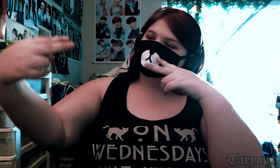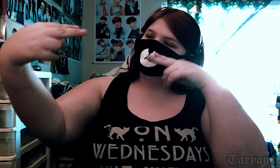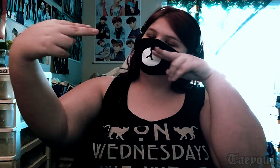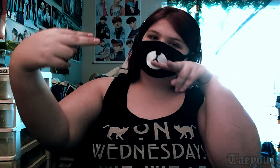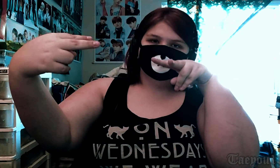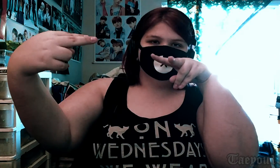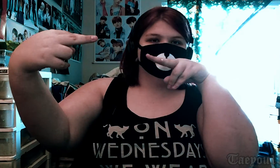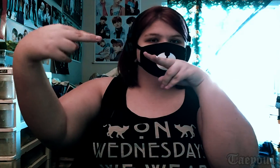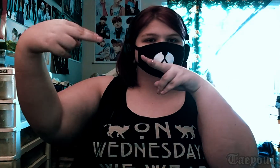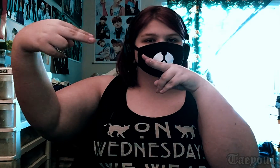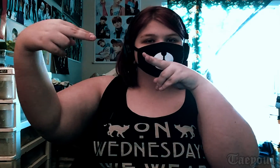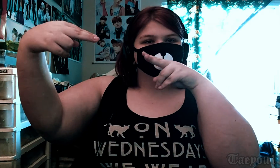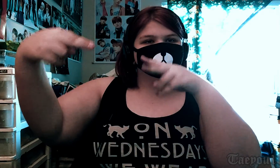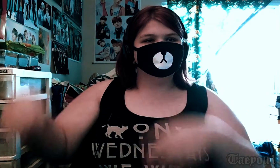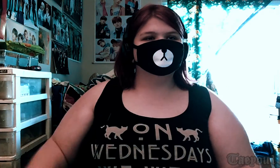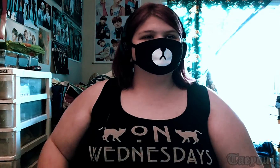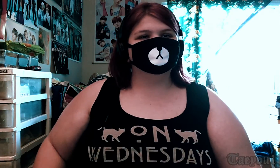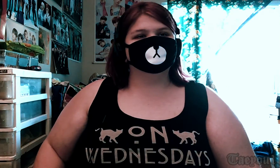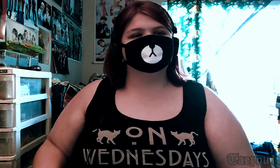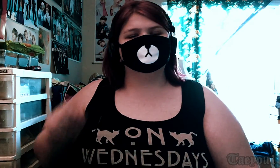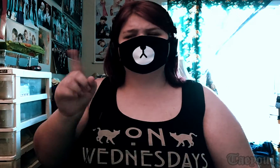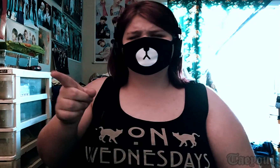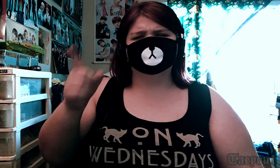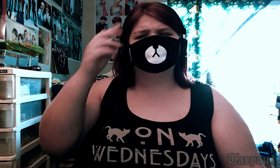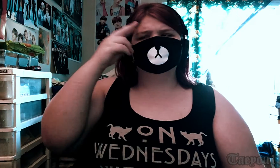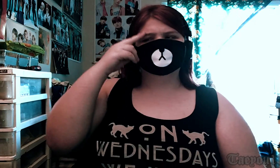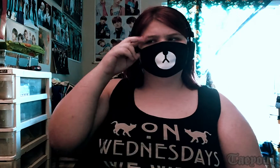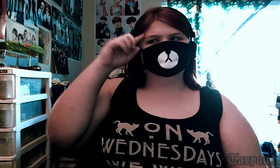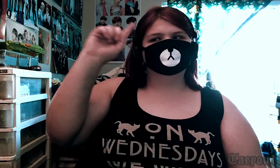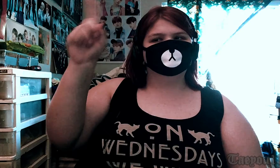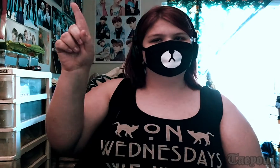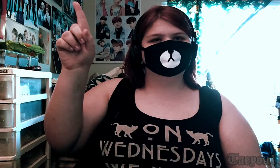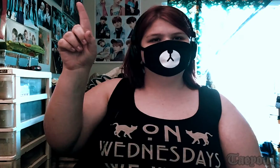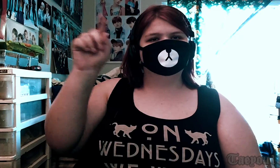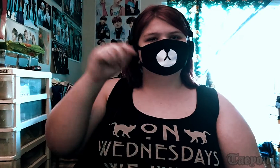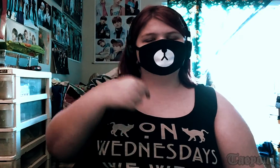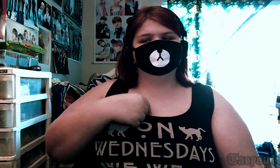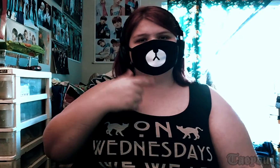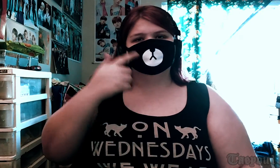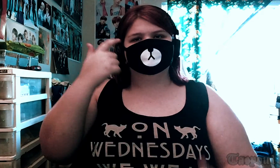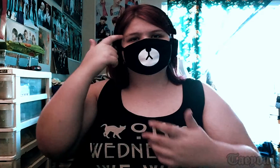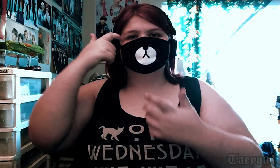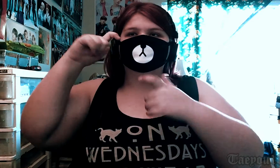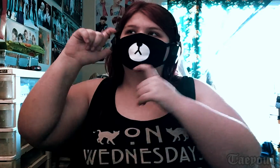웃을만 한 것들 유독 똑똑했던